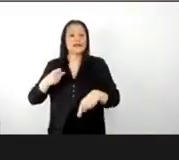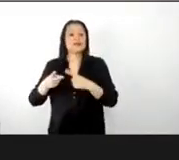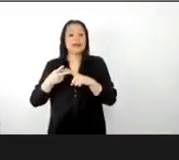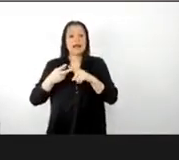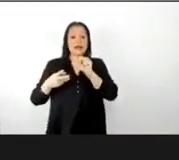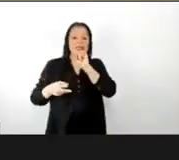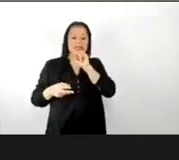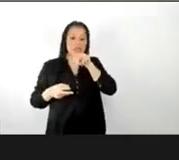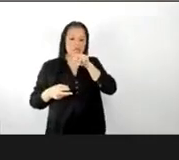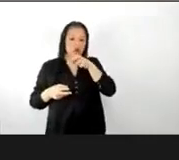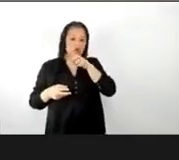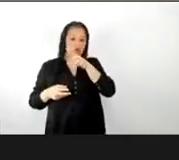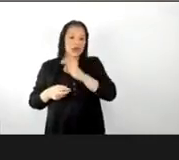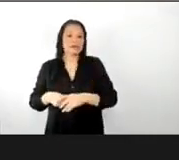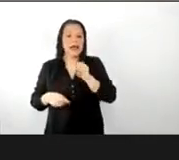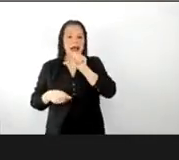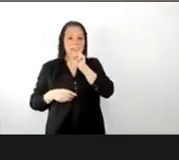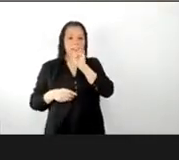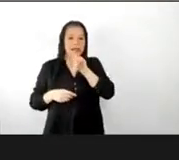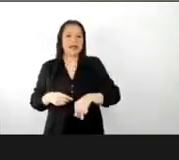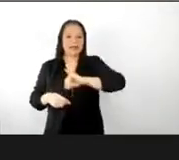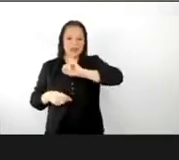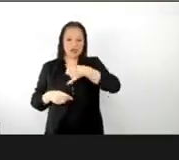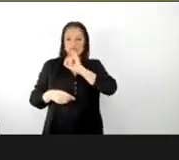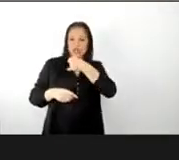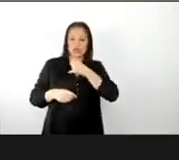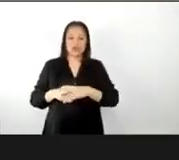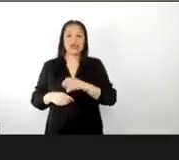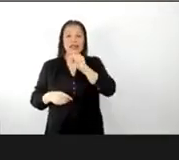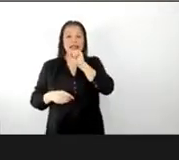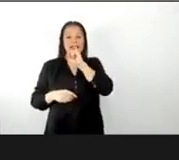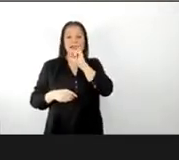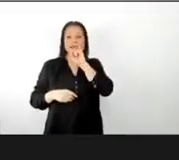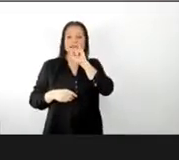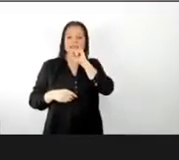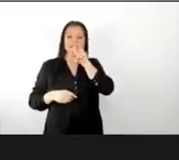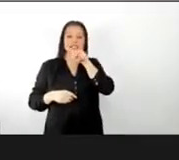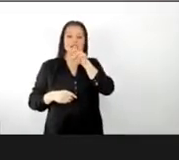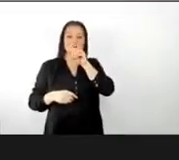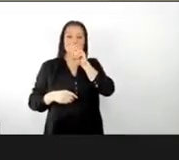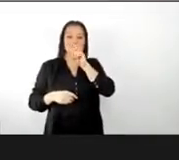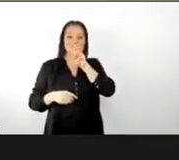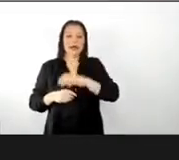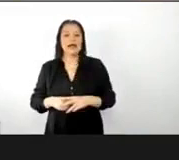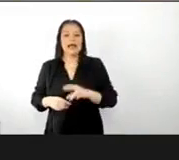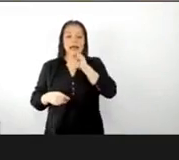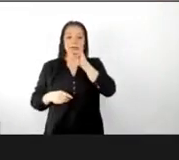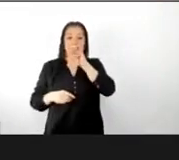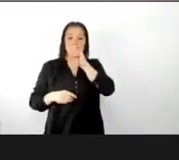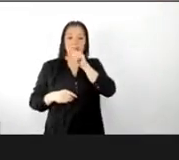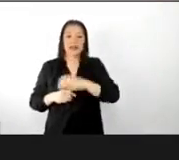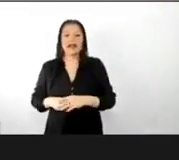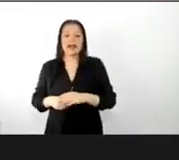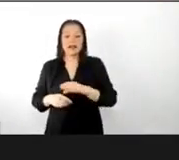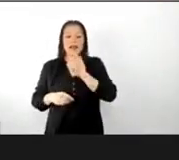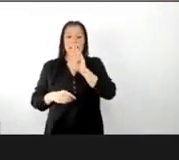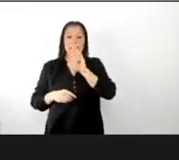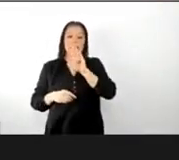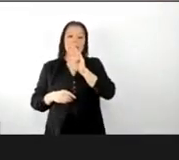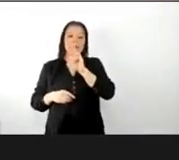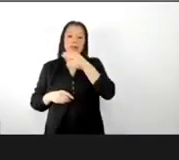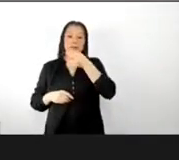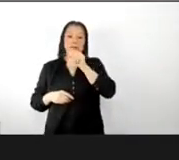la Gamaleya, que es la rusa, la de Johnson y Johnson, la de Sinovac, la de Moderna, y esta es